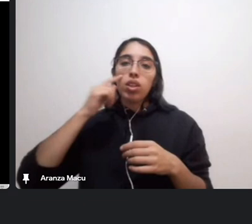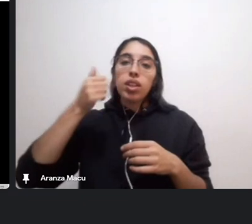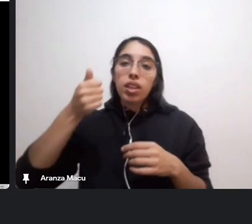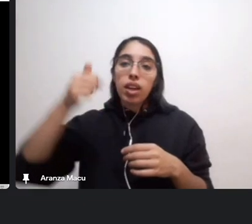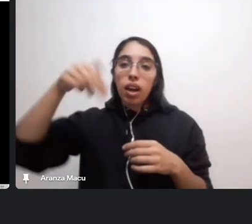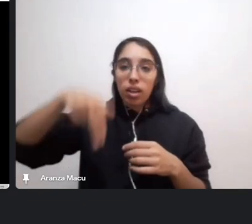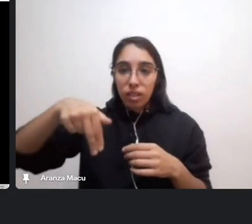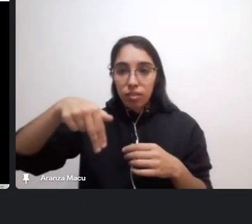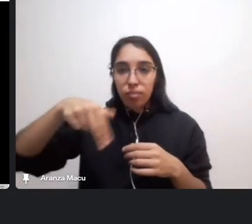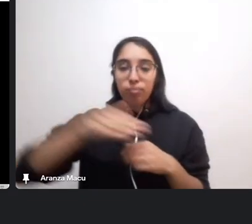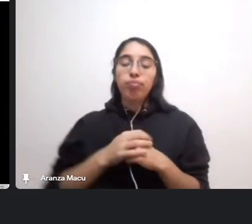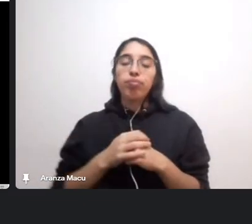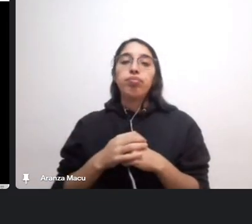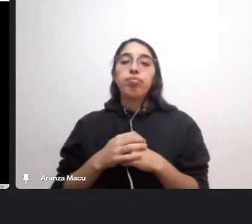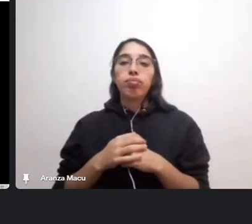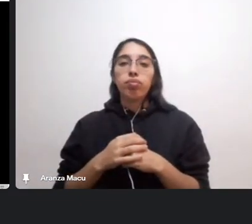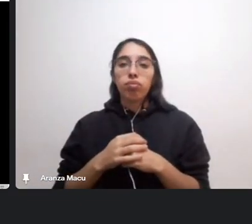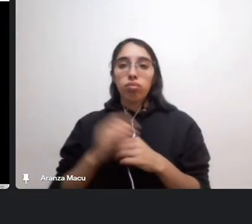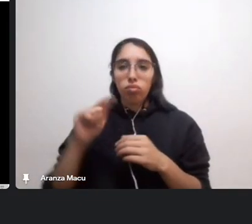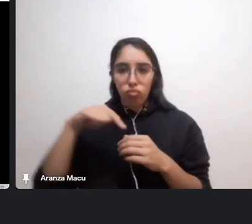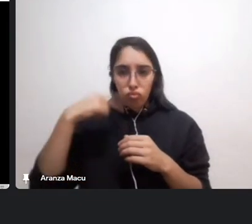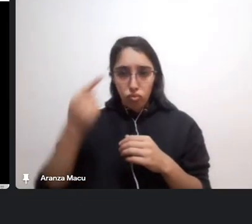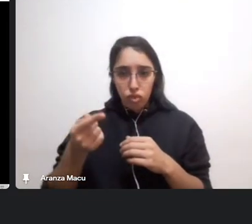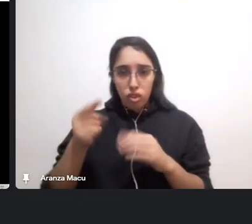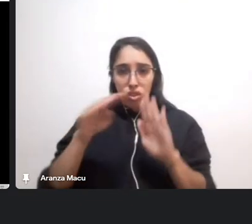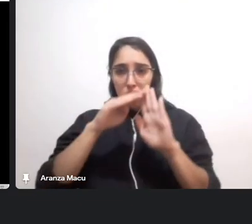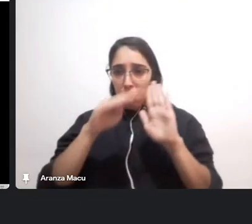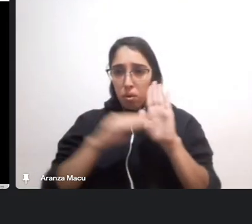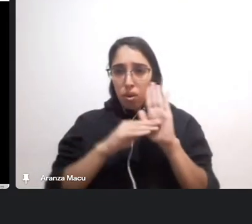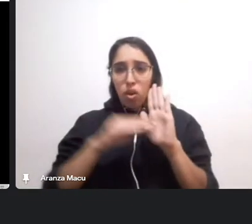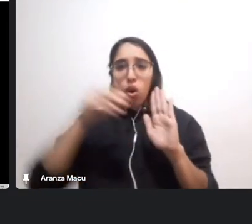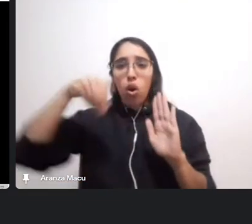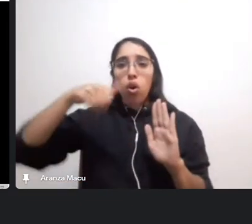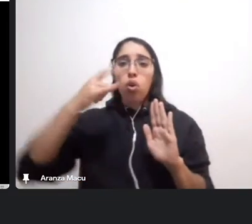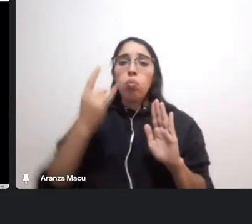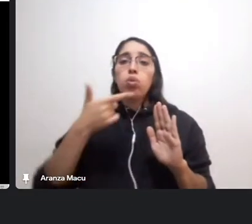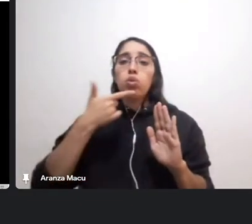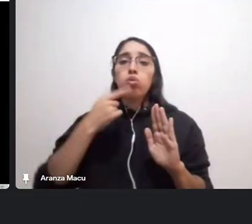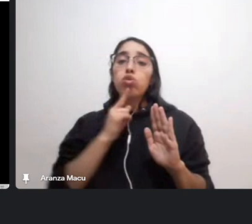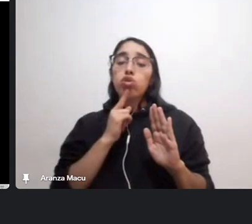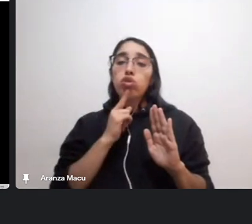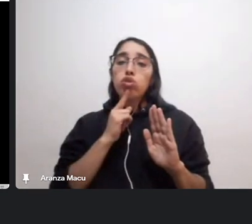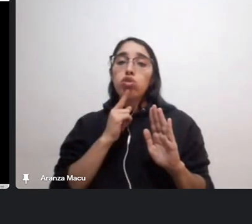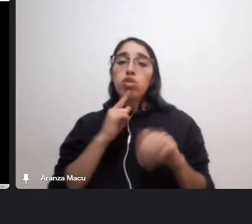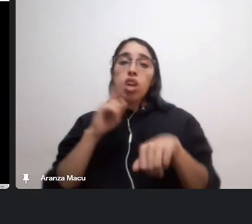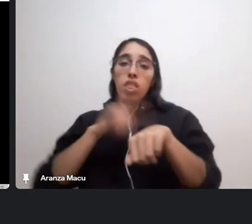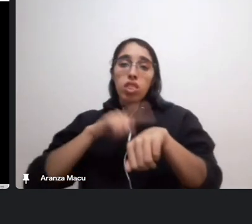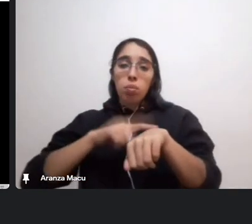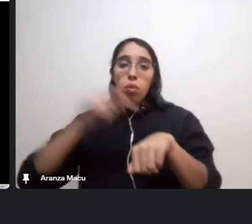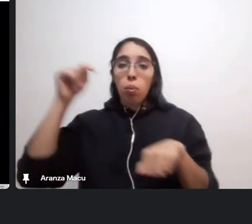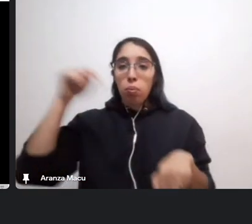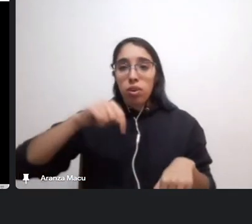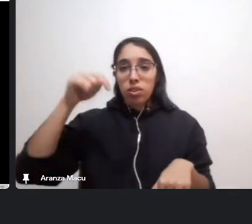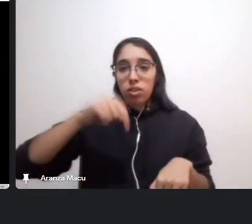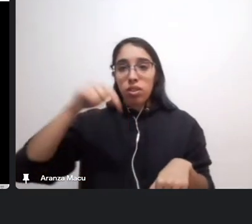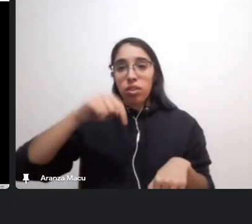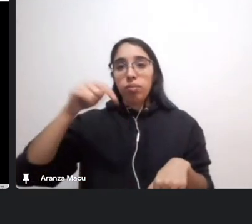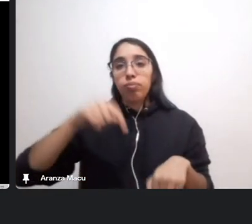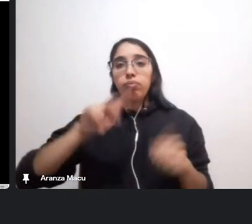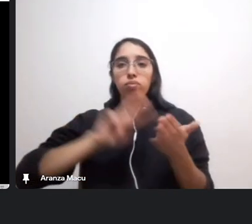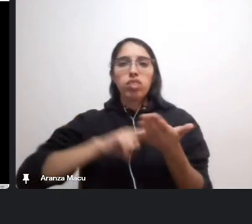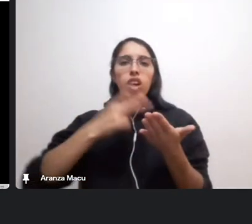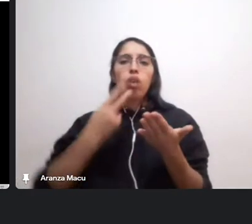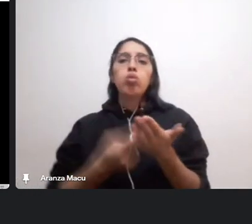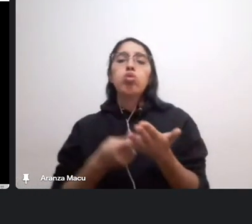El verbo must está en presente, ¿sí? Se traduce debe, deben,